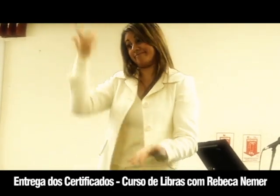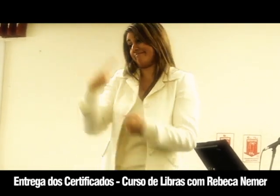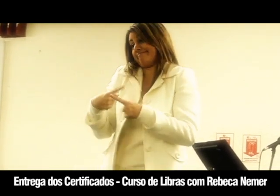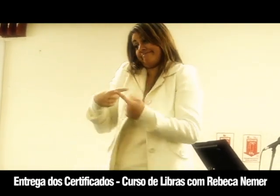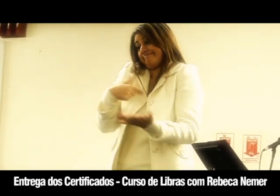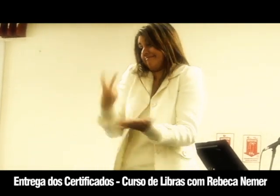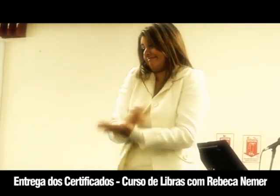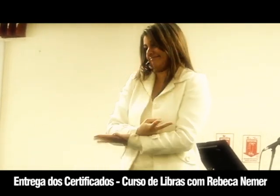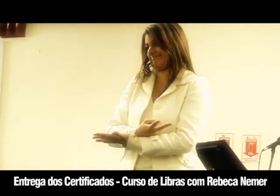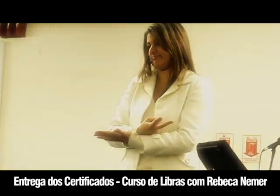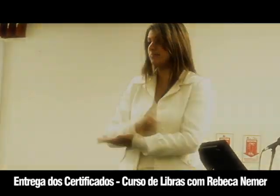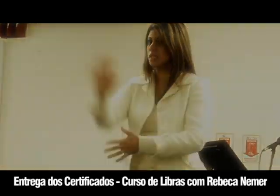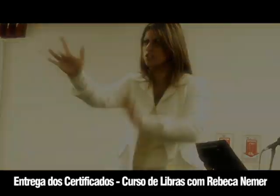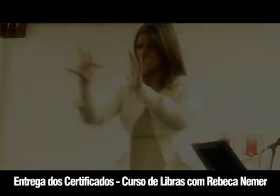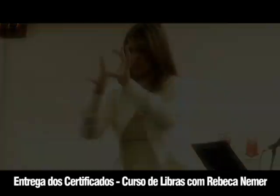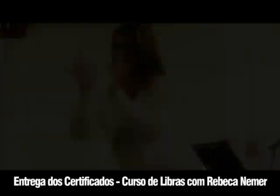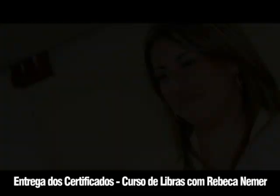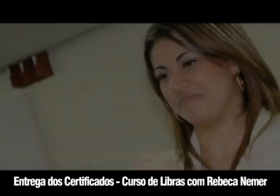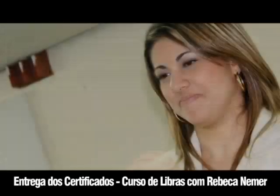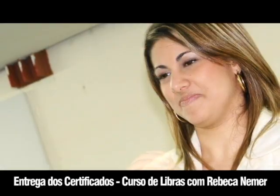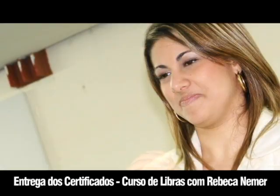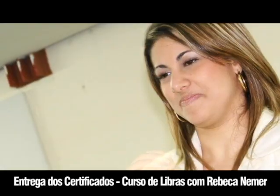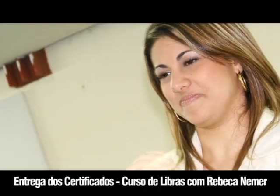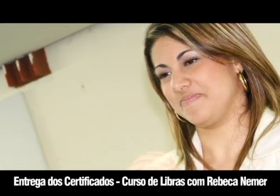Que bênção! Pedro quer dizer que até...